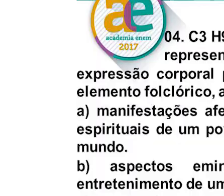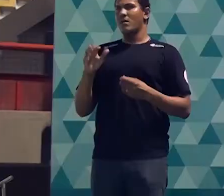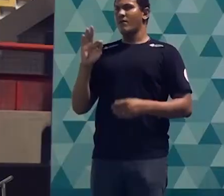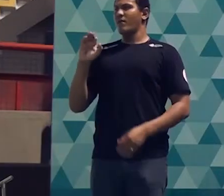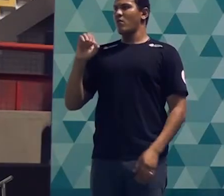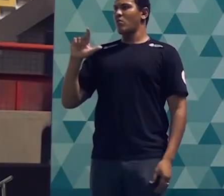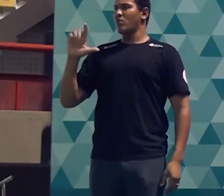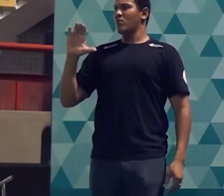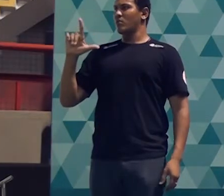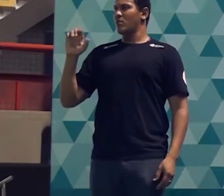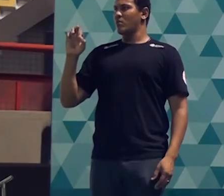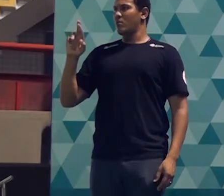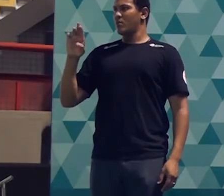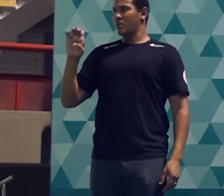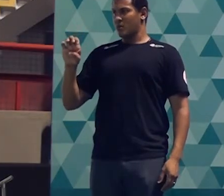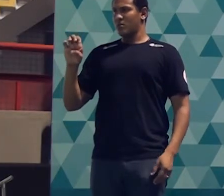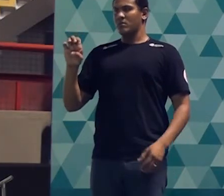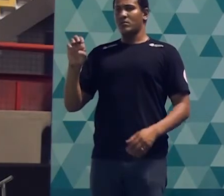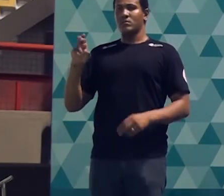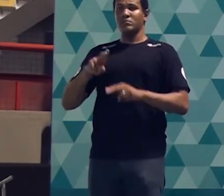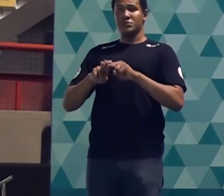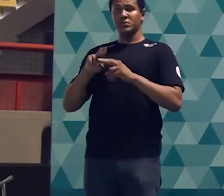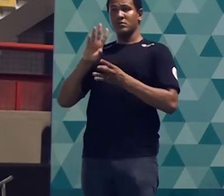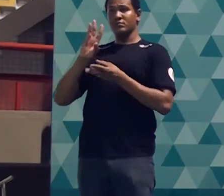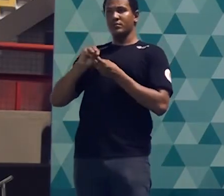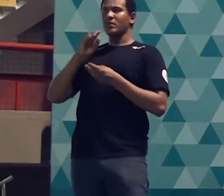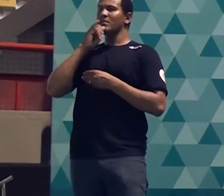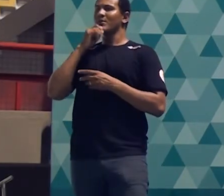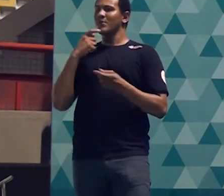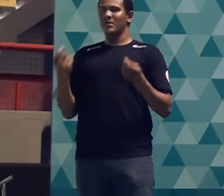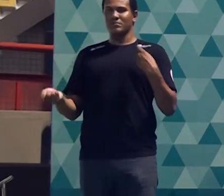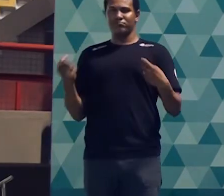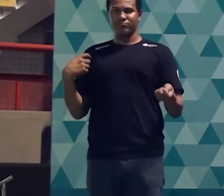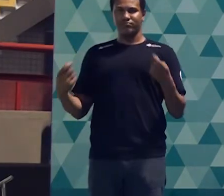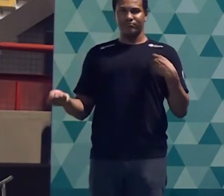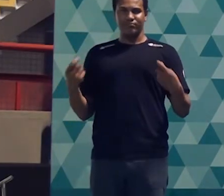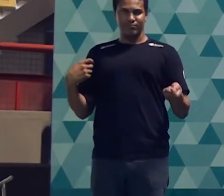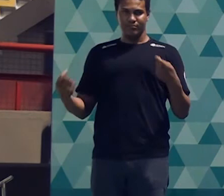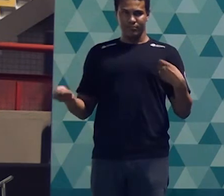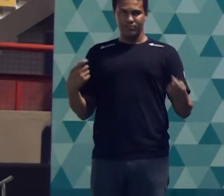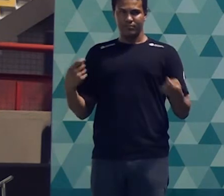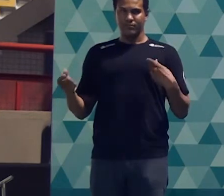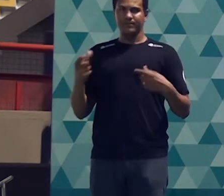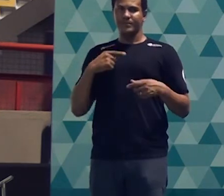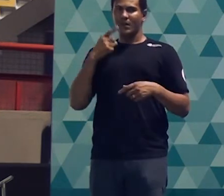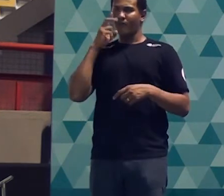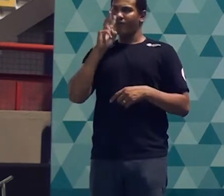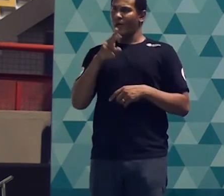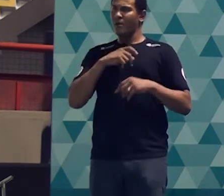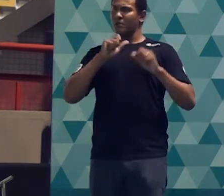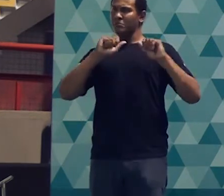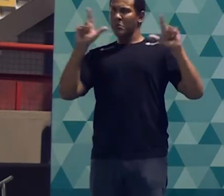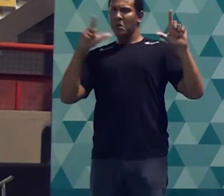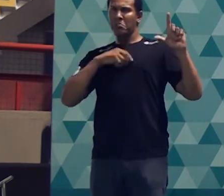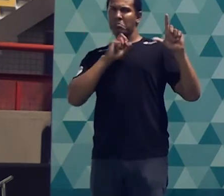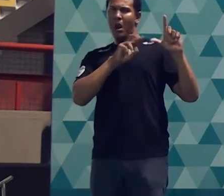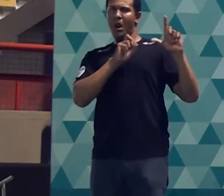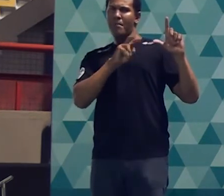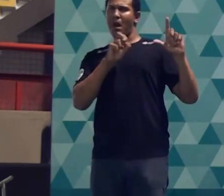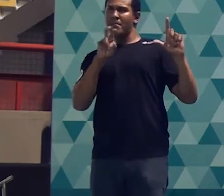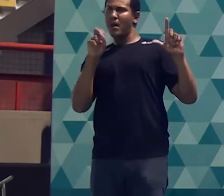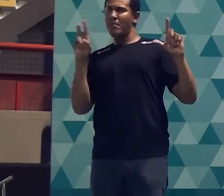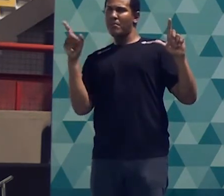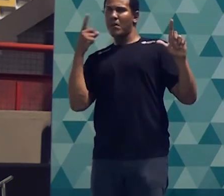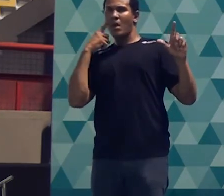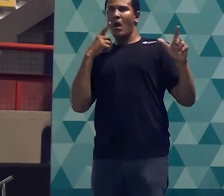folclore. Então, o papel, a quadrilha, por exemplo, quando a gente tem o São João, a televisão, a Rede Globo, a globalização, né? Vem